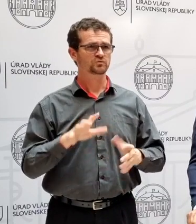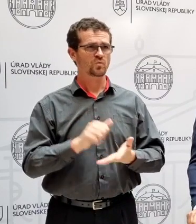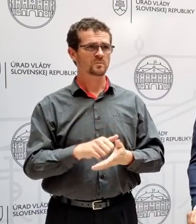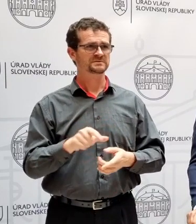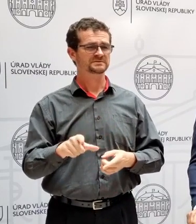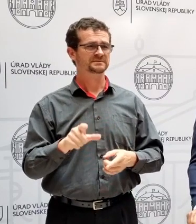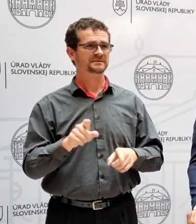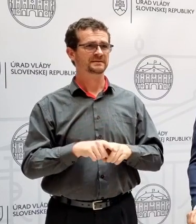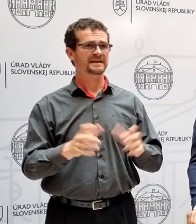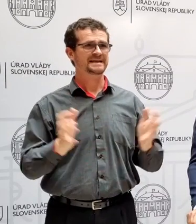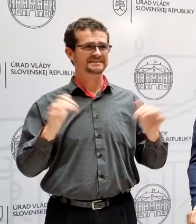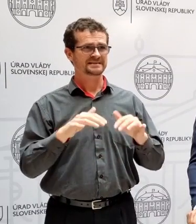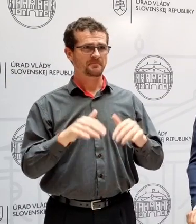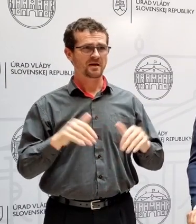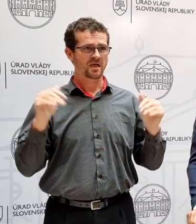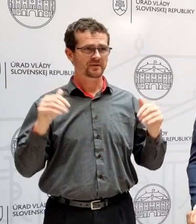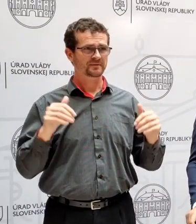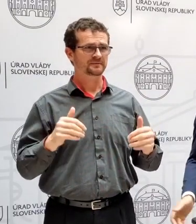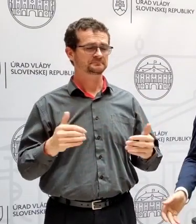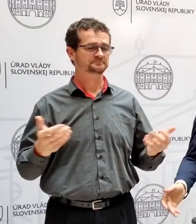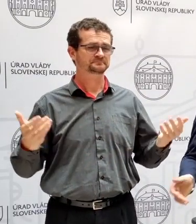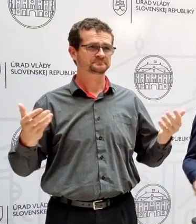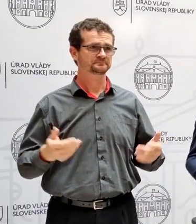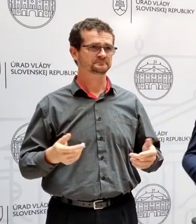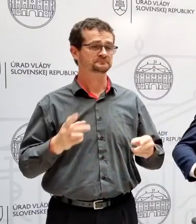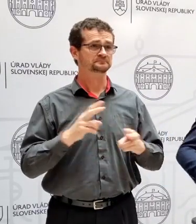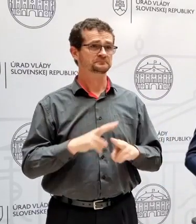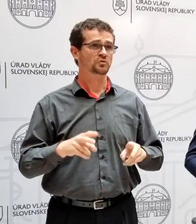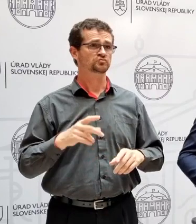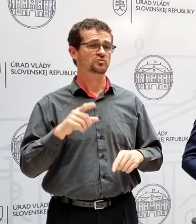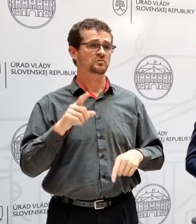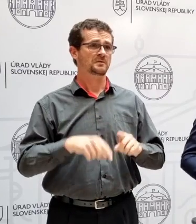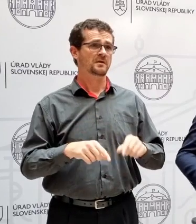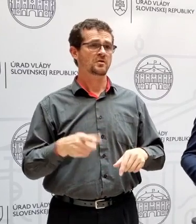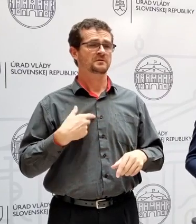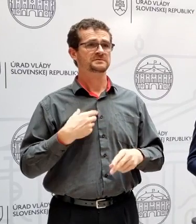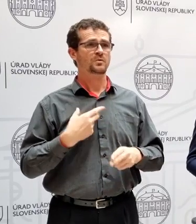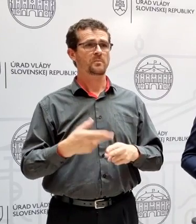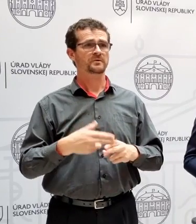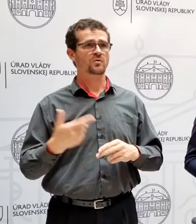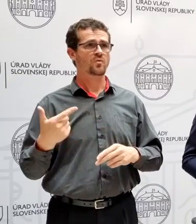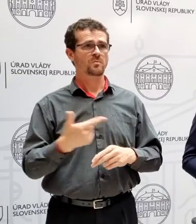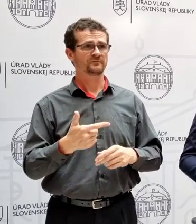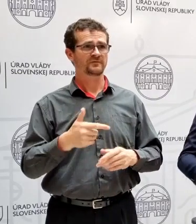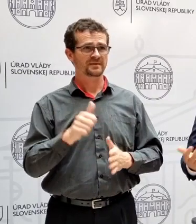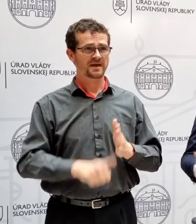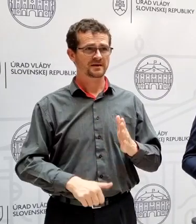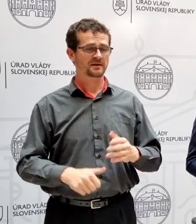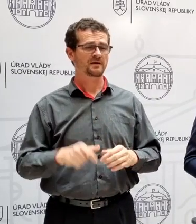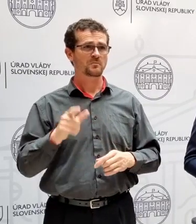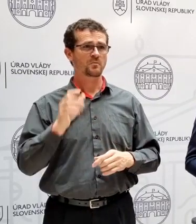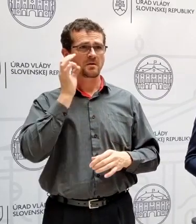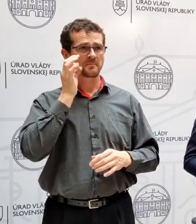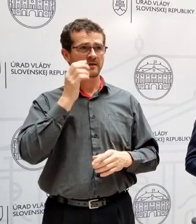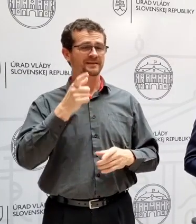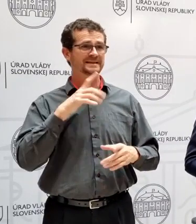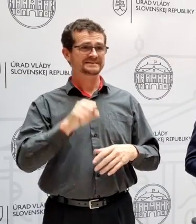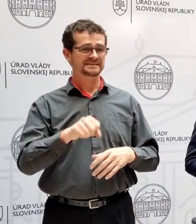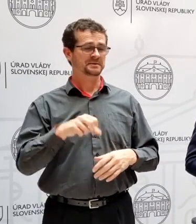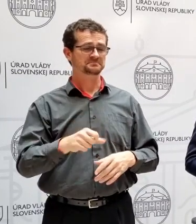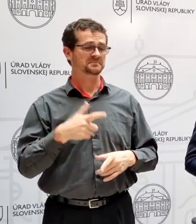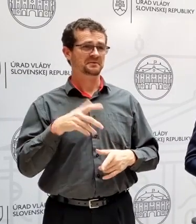obsadený, keď zasedá parlament. Možno iba niekto by chcel mať upratané obidve zároveň. Bolo by to pekné, keď